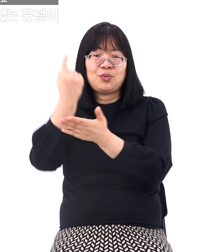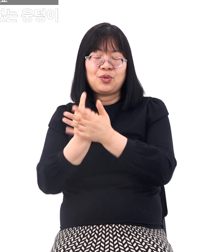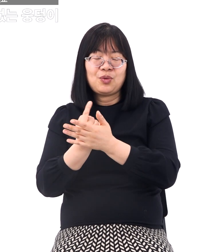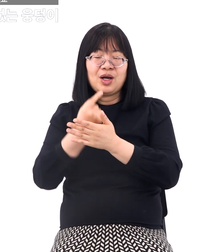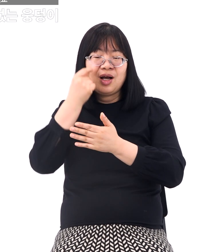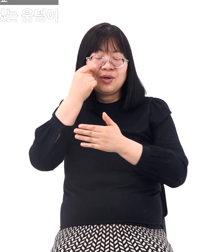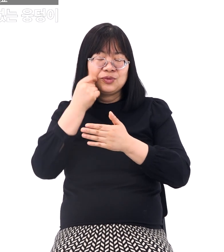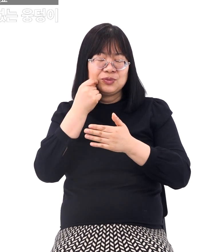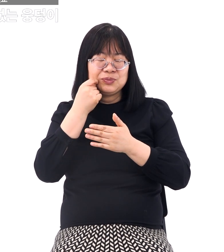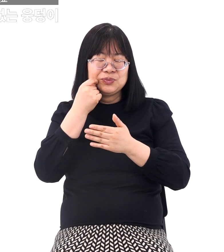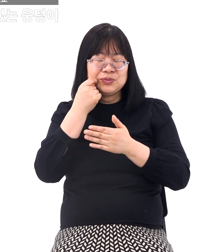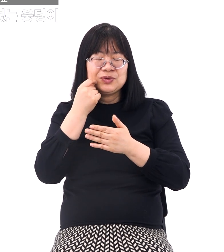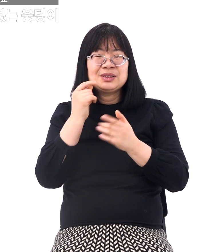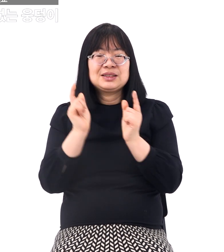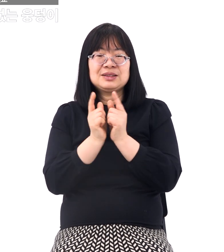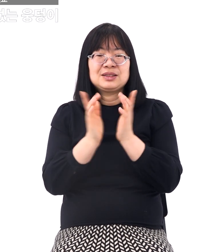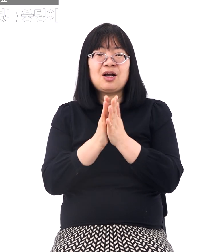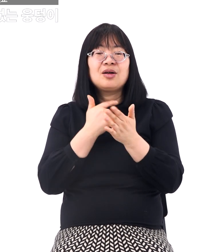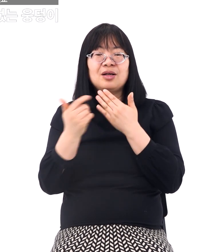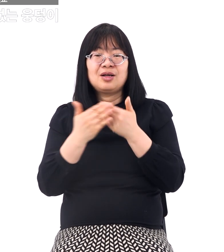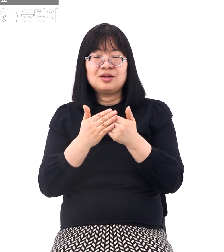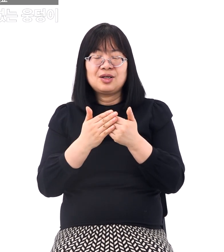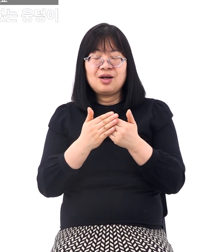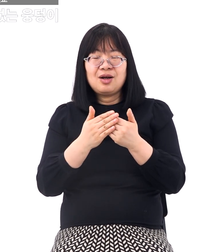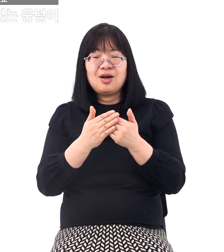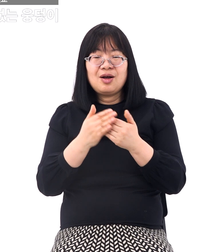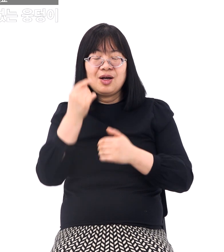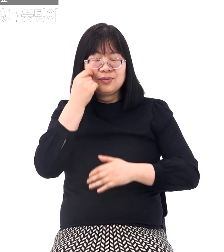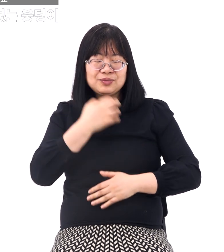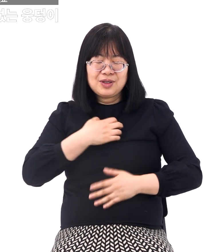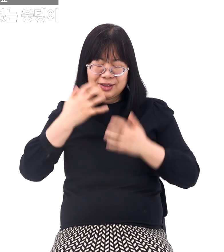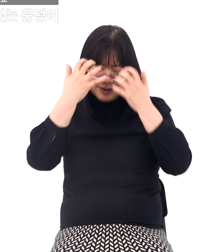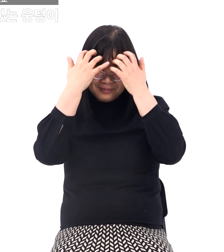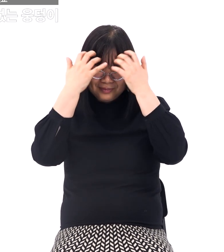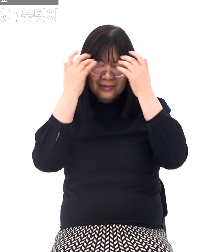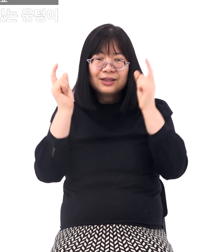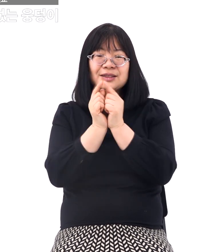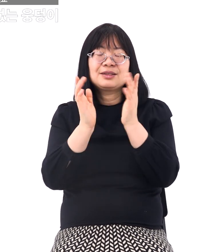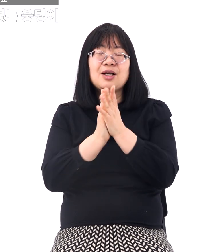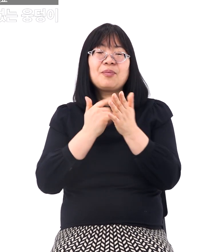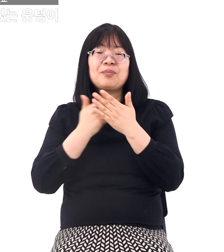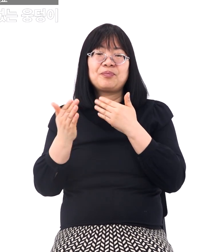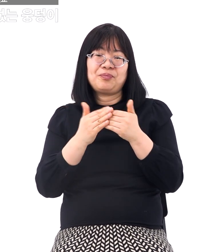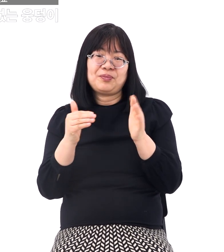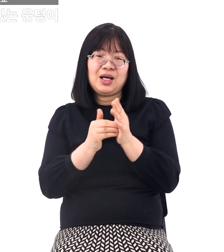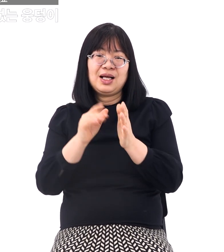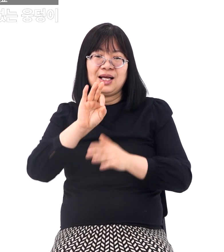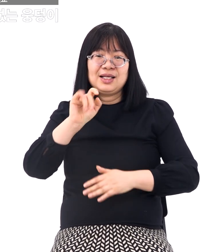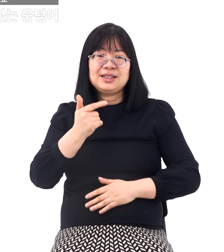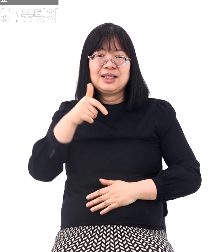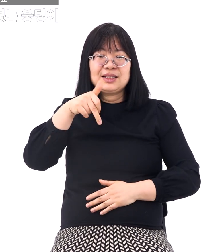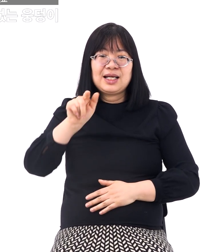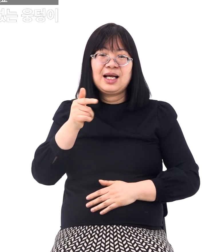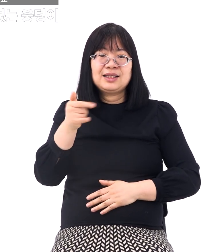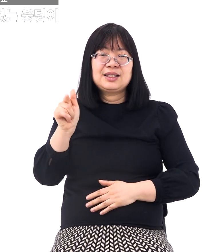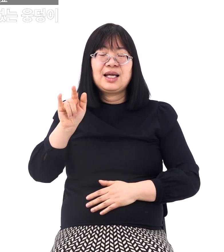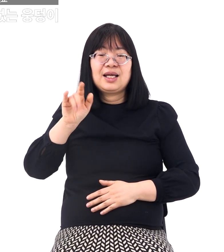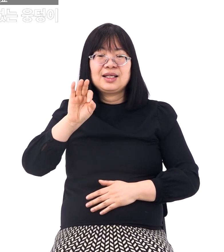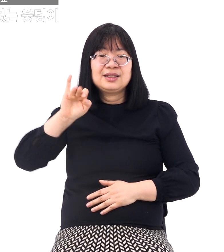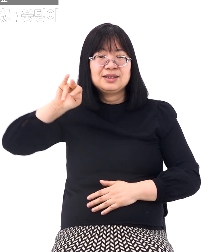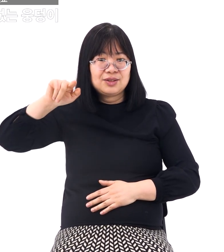눈물 속에 들어오시고 고통과 슬픔 속에 들어오셔서, 인카네이션이라는 말이 그런 의미예요.